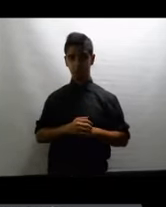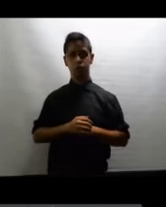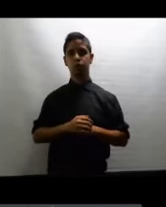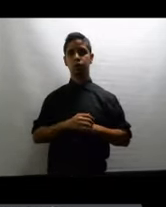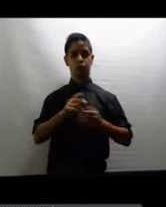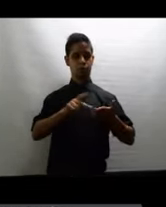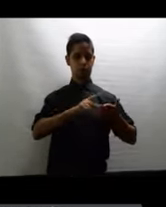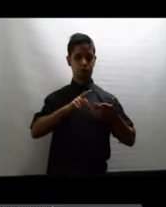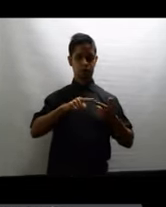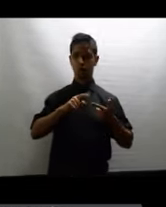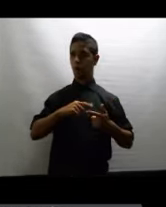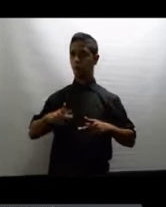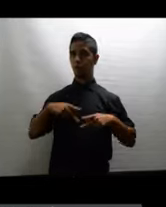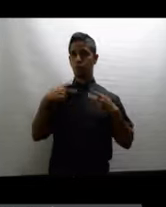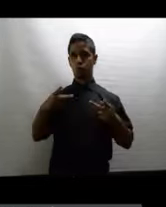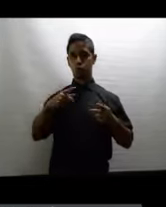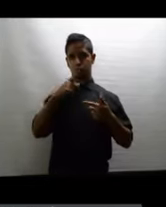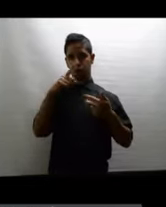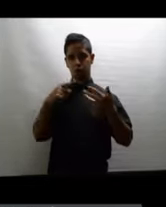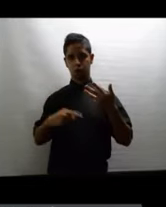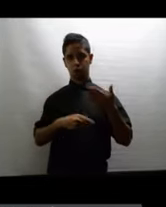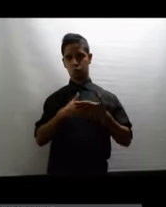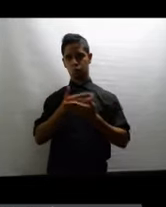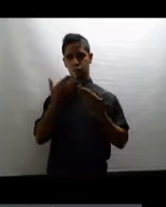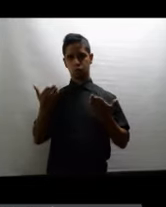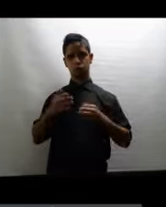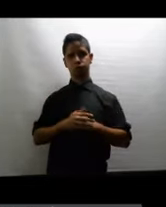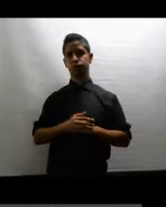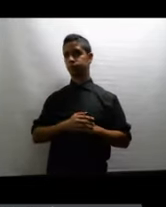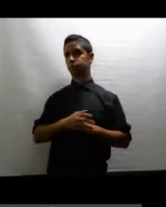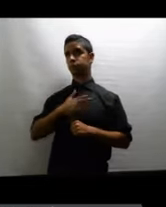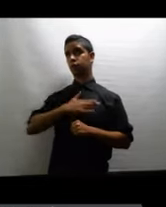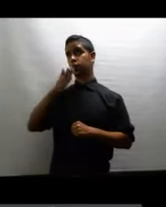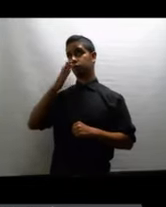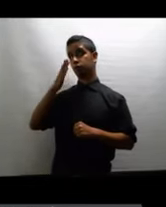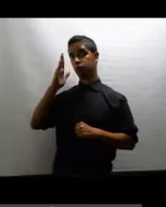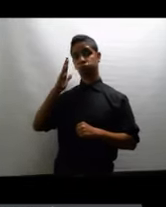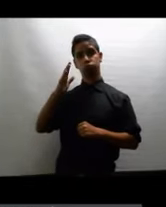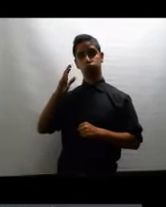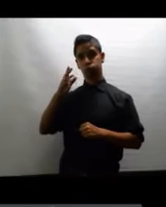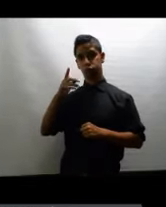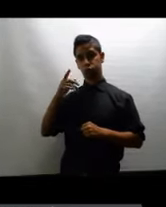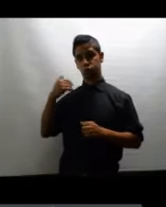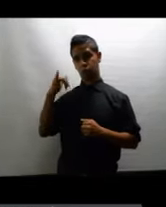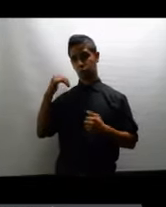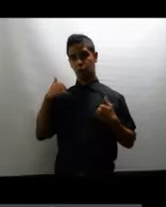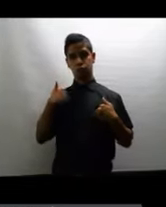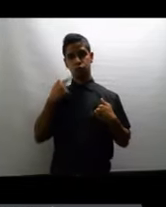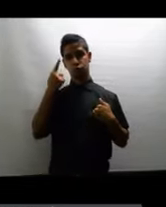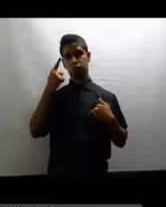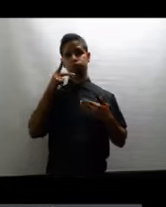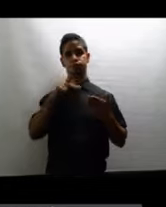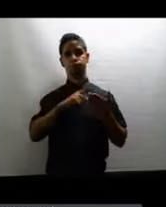la planilla, ya la propuesta. Es como que, ay, Cristo. A mí todavía me queda una, te puedo decir. Una planilla.